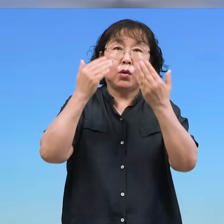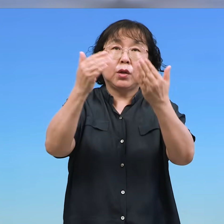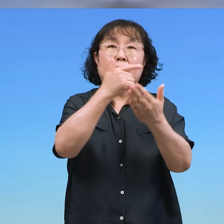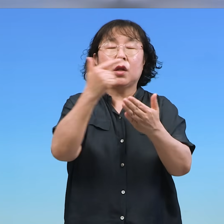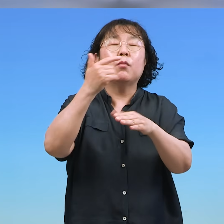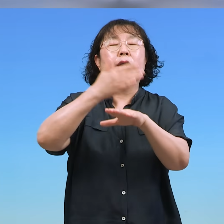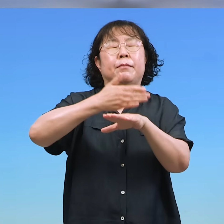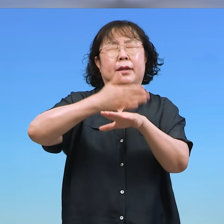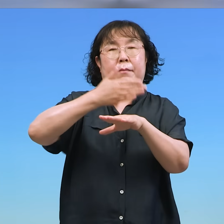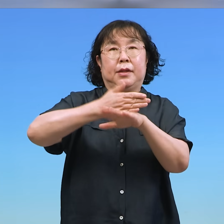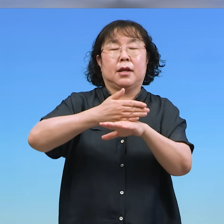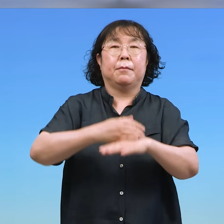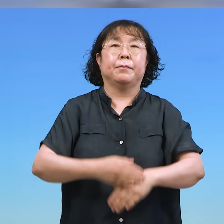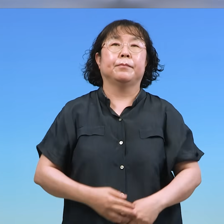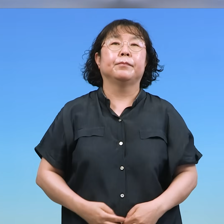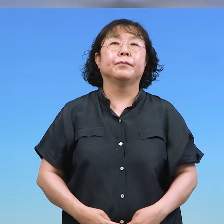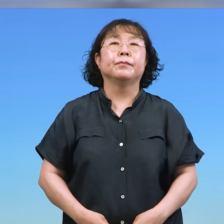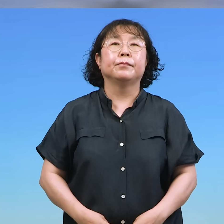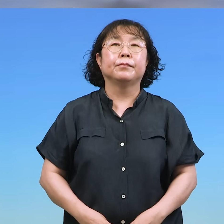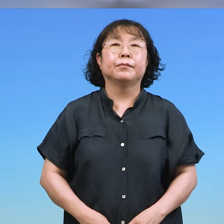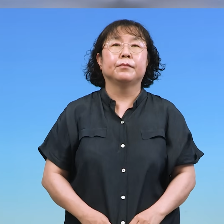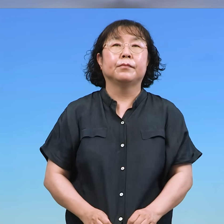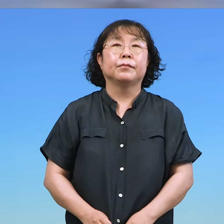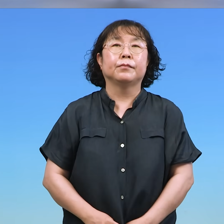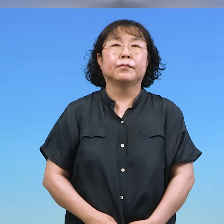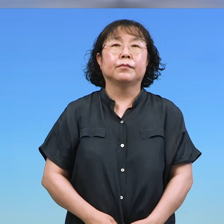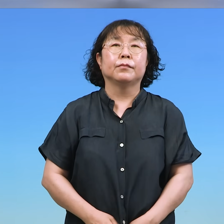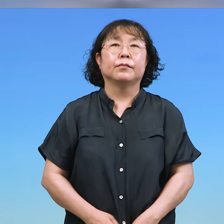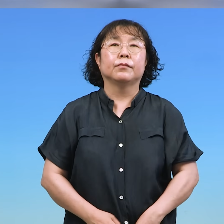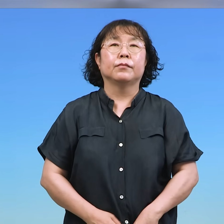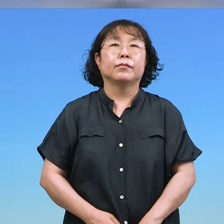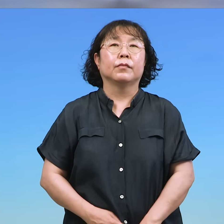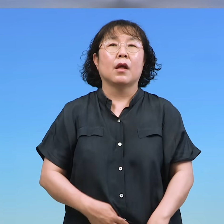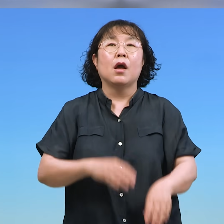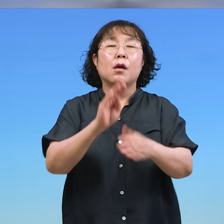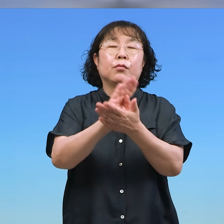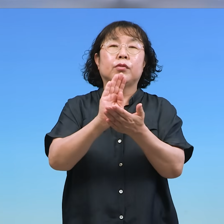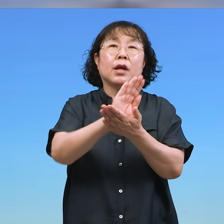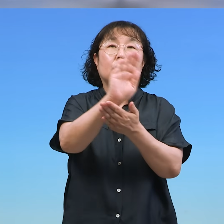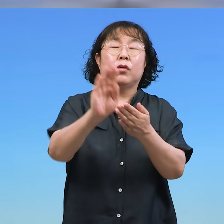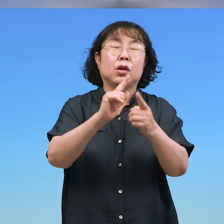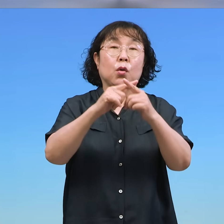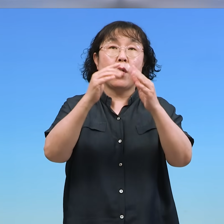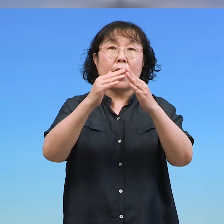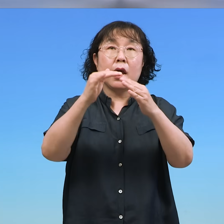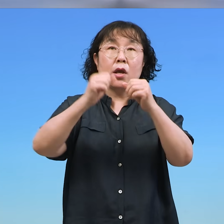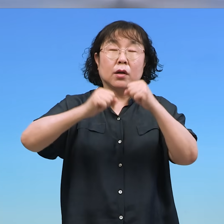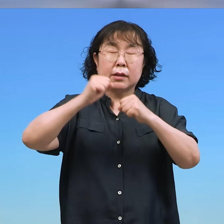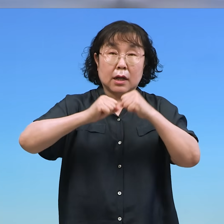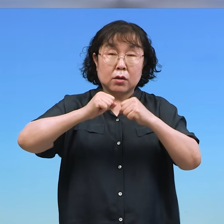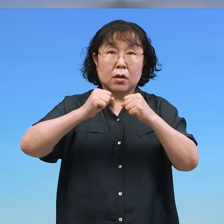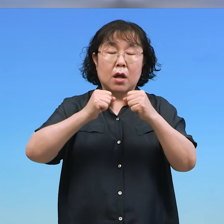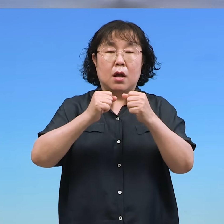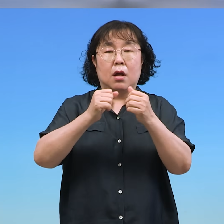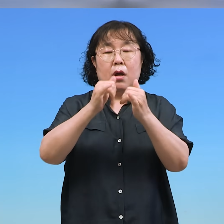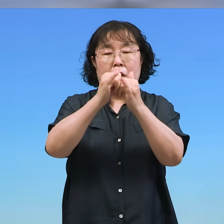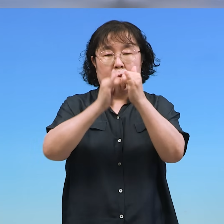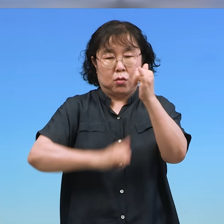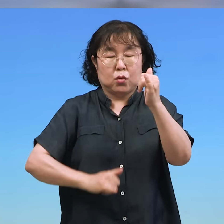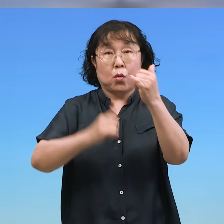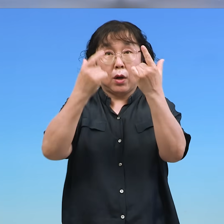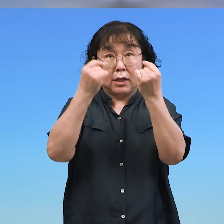감사한지 모른다는 겁니다. 이건 분당 우리의 역사도 마찬가지예요.